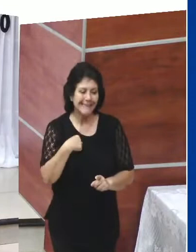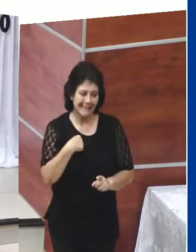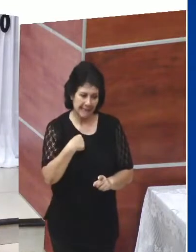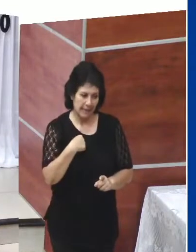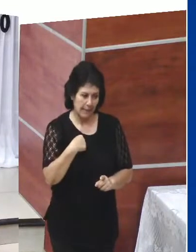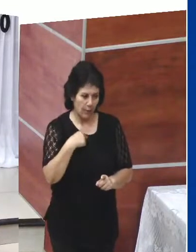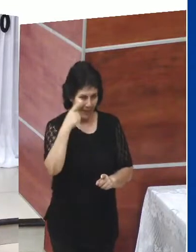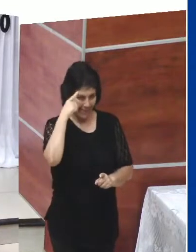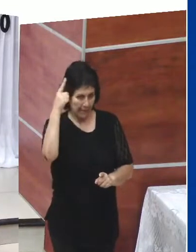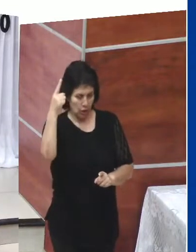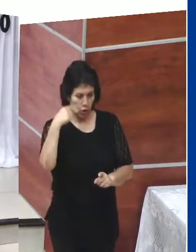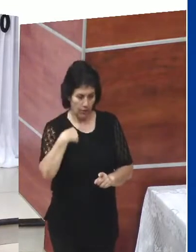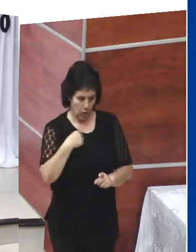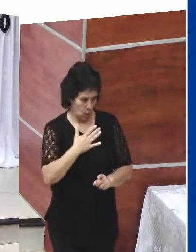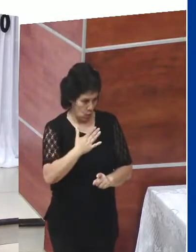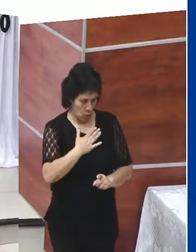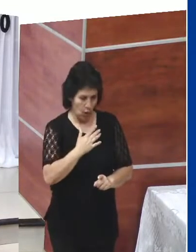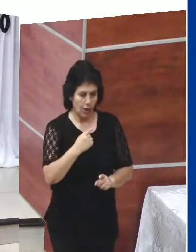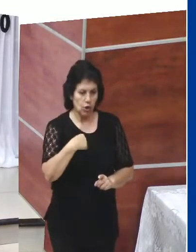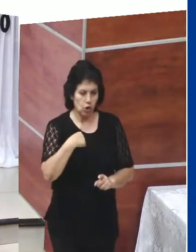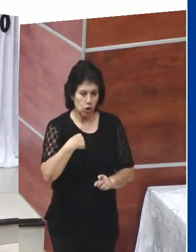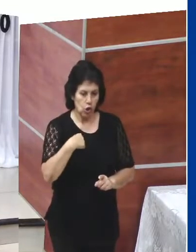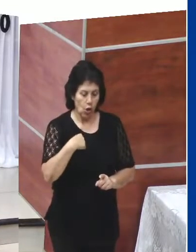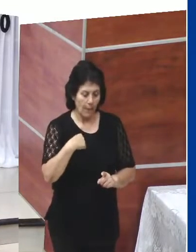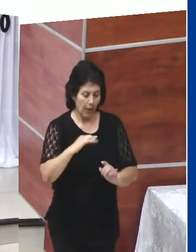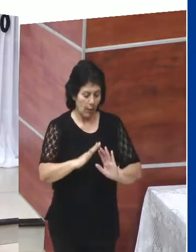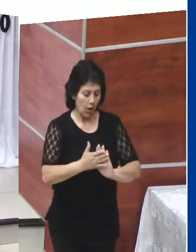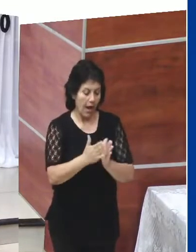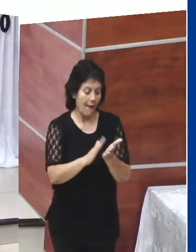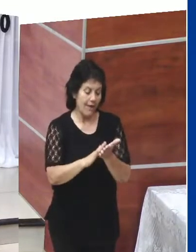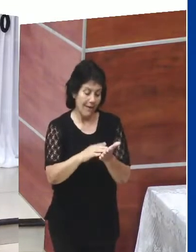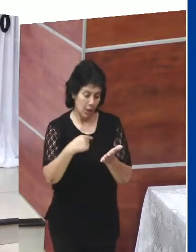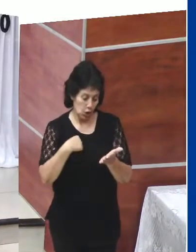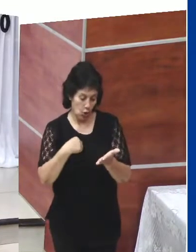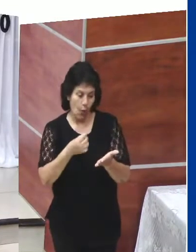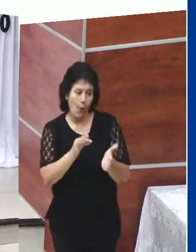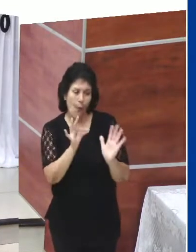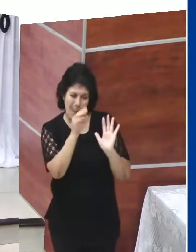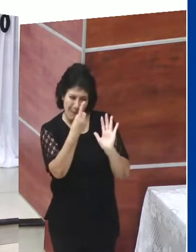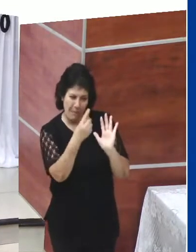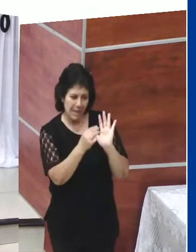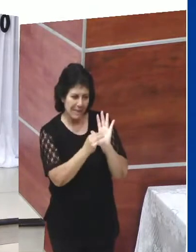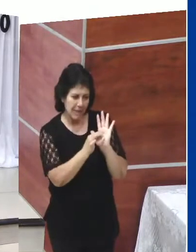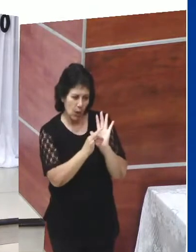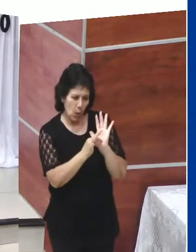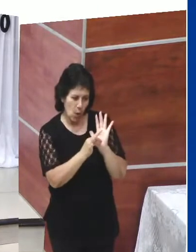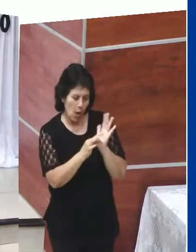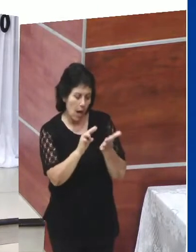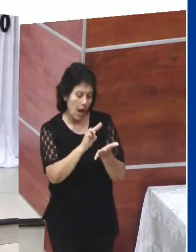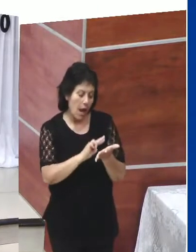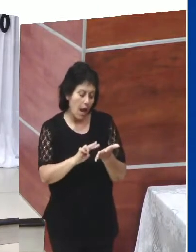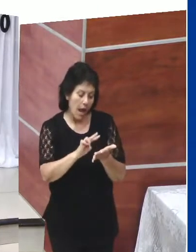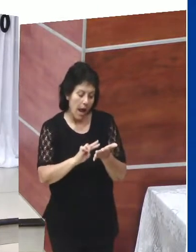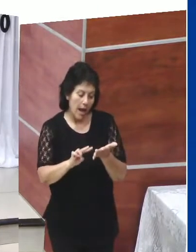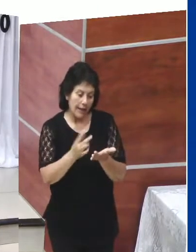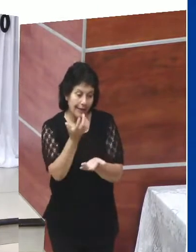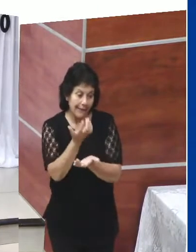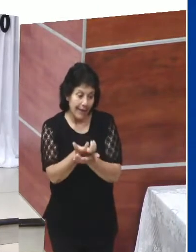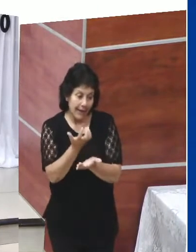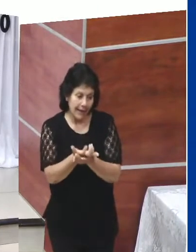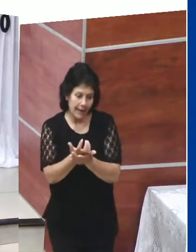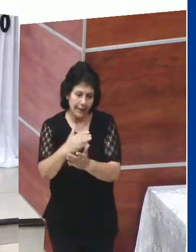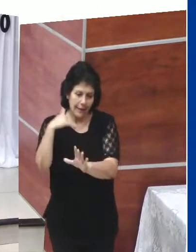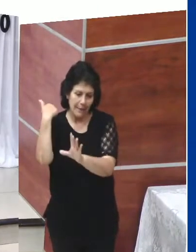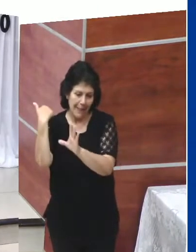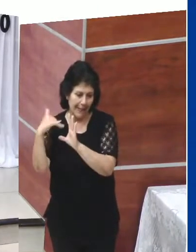mis pensamientos. Quiero leerte sabiduría antigua que necesitamos aplicar en nuestra vida moderna. Y le lees